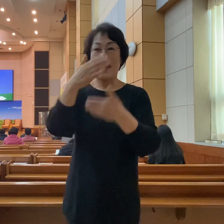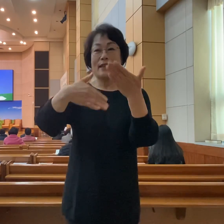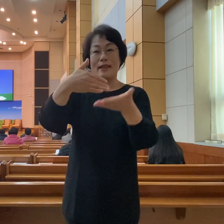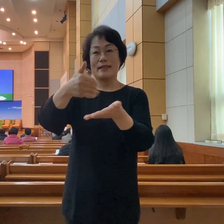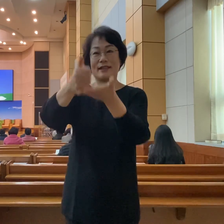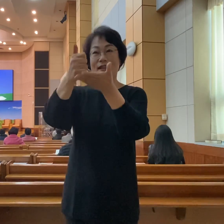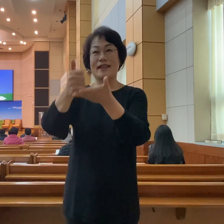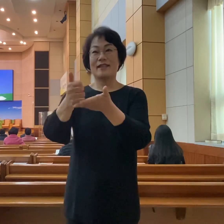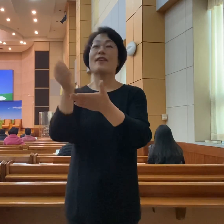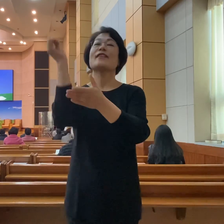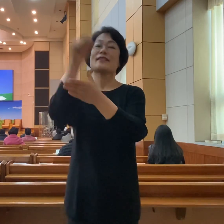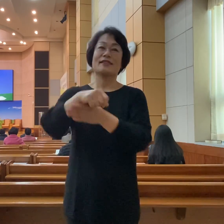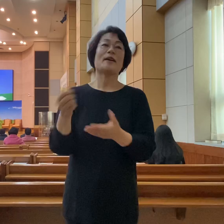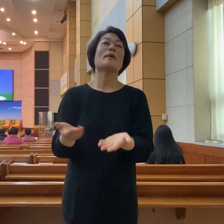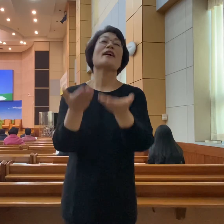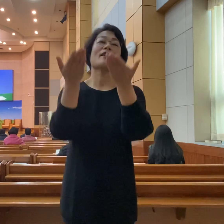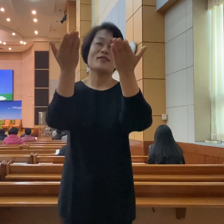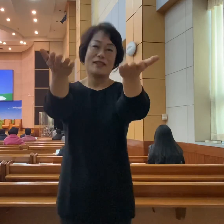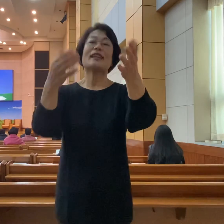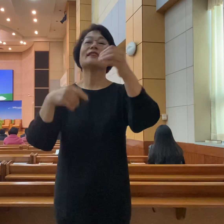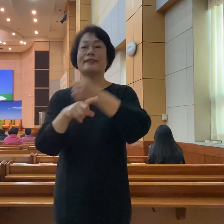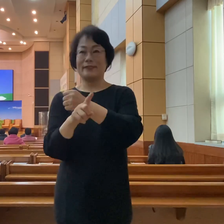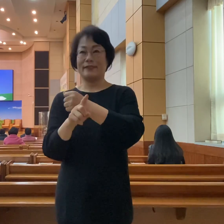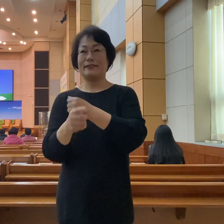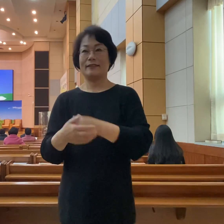하나님께서 응답을 해 주시는 것이죠.